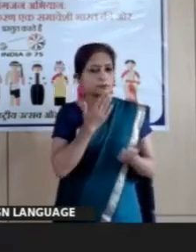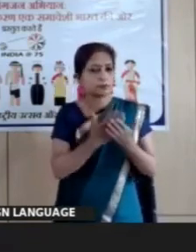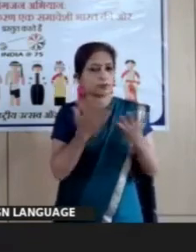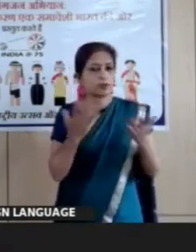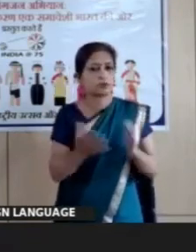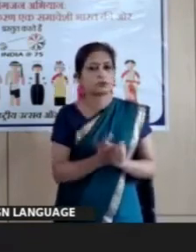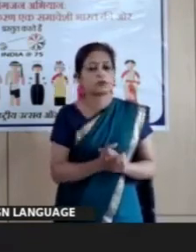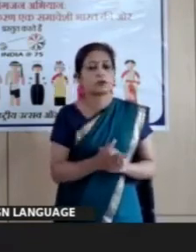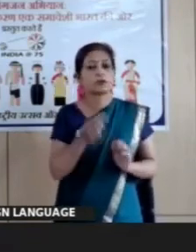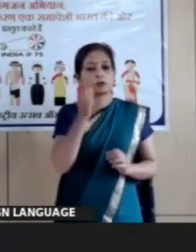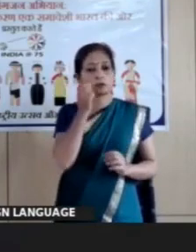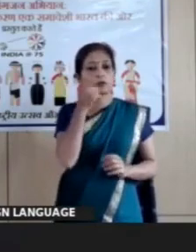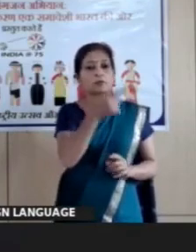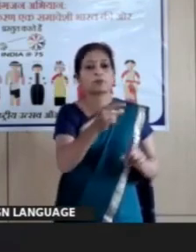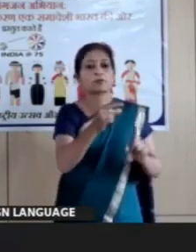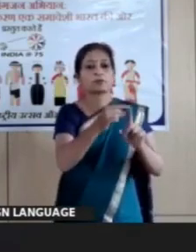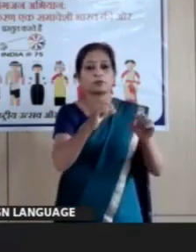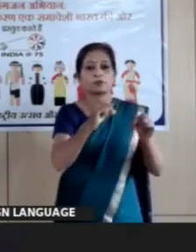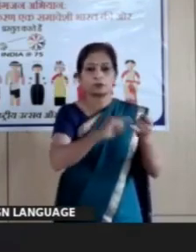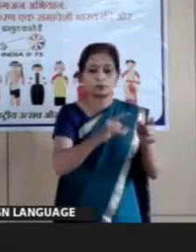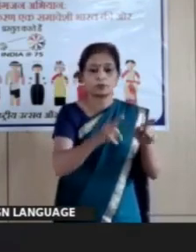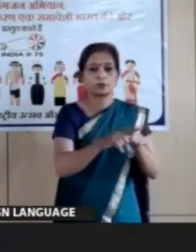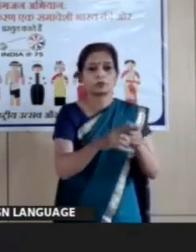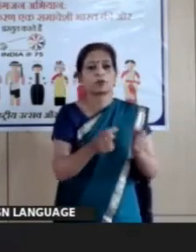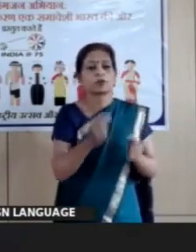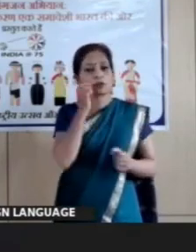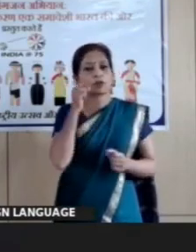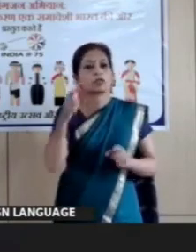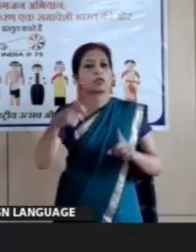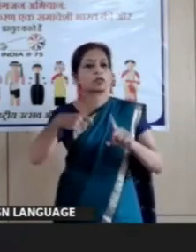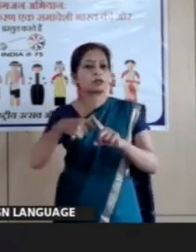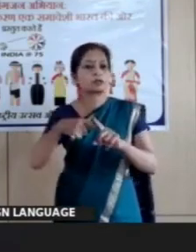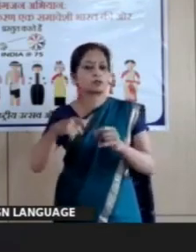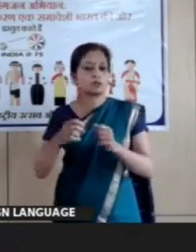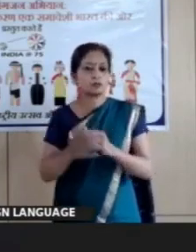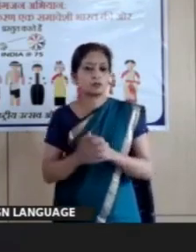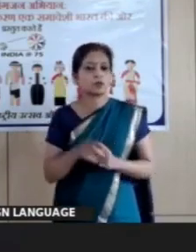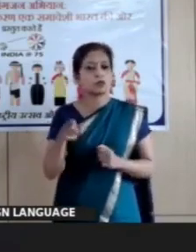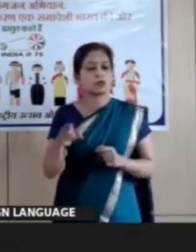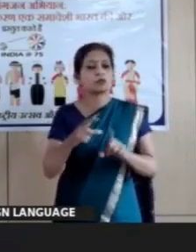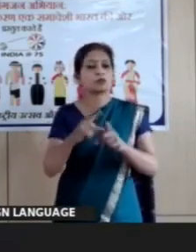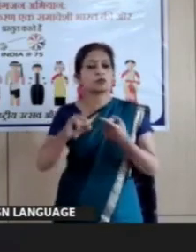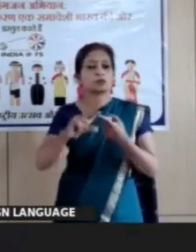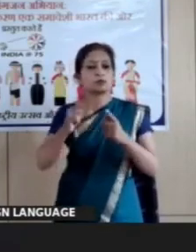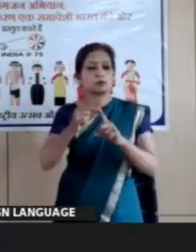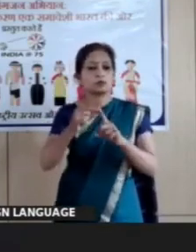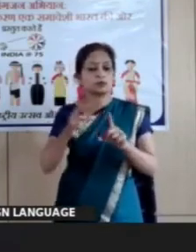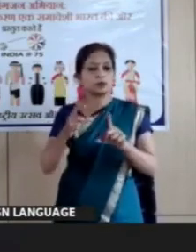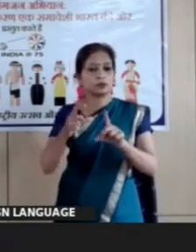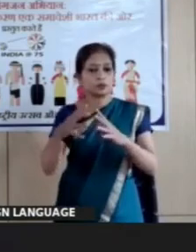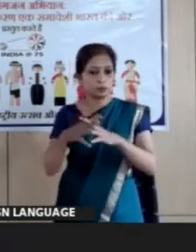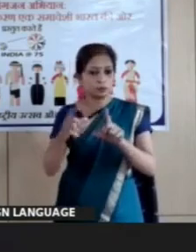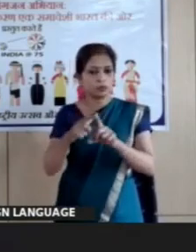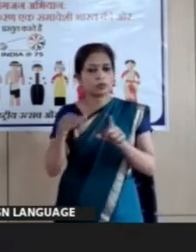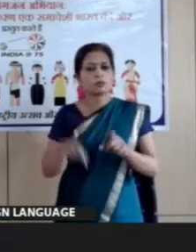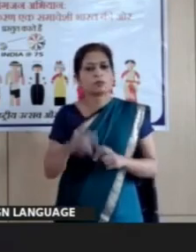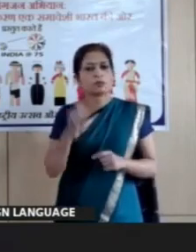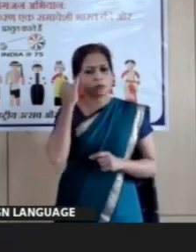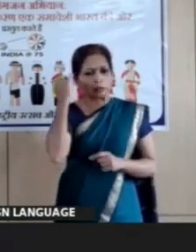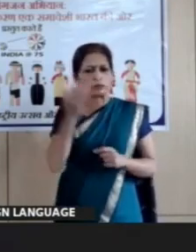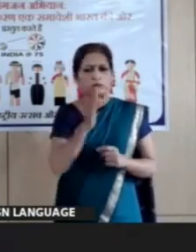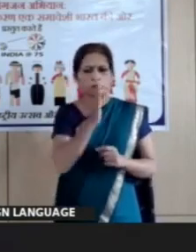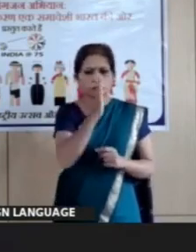सेठ जी, संयुक्त सचिव DEPWD, और श्री किशोर बी सुरवरे जी, DDG DEPWD के दिशा निर्देश के लिए